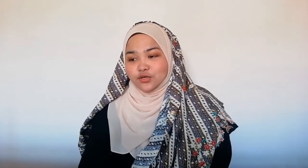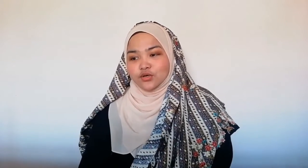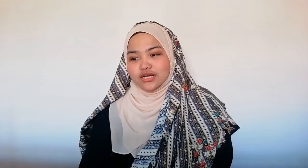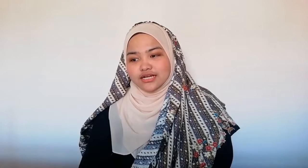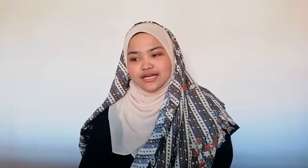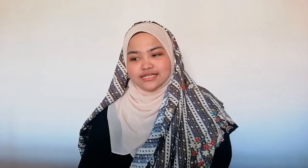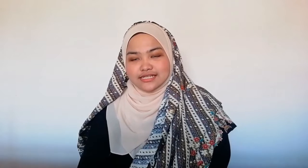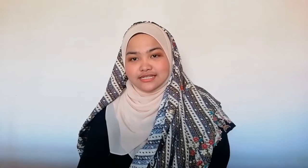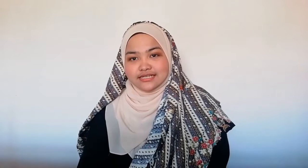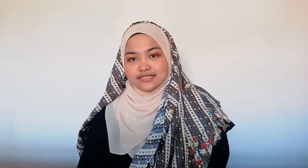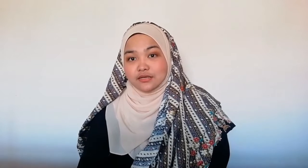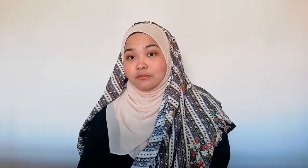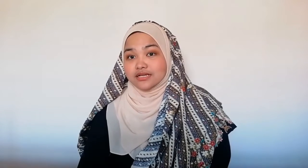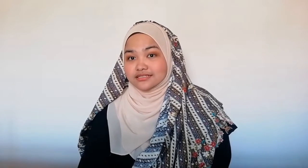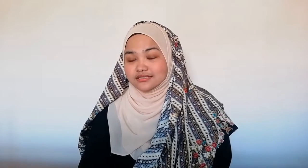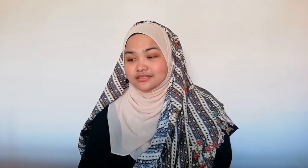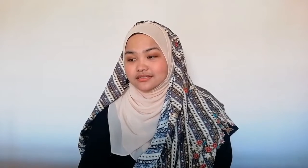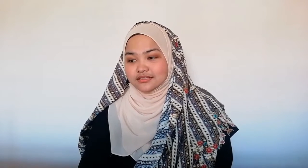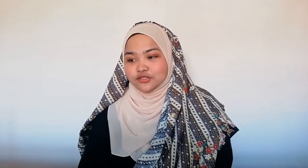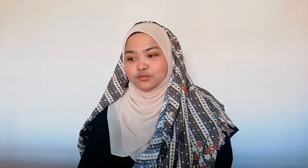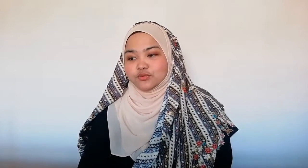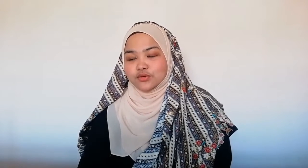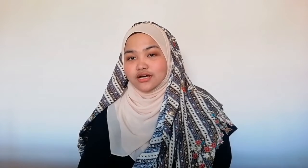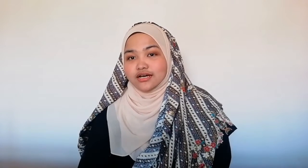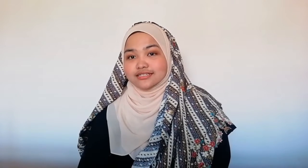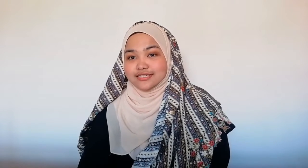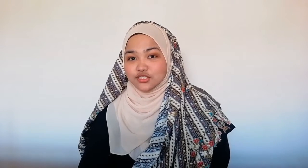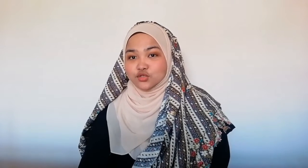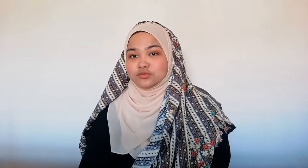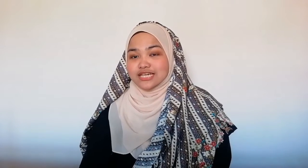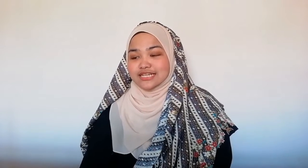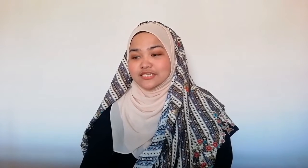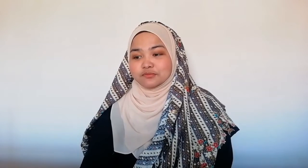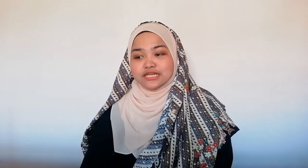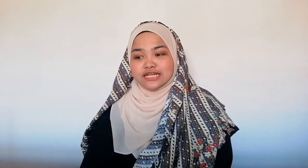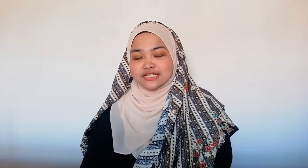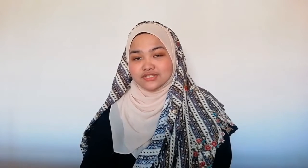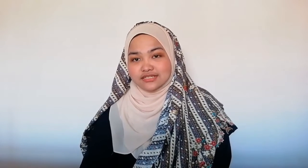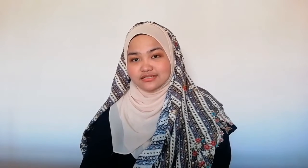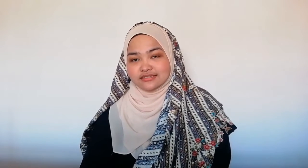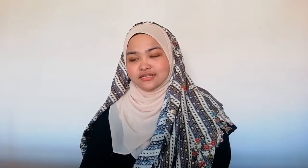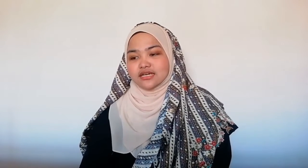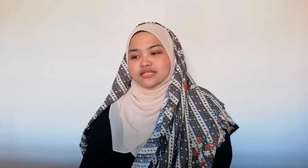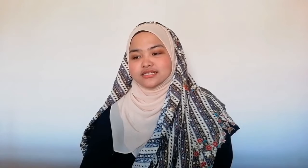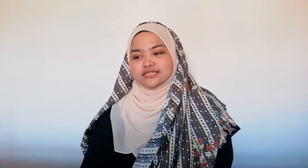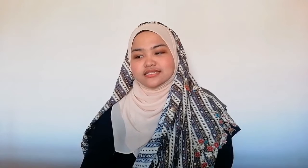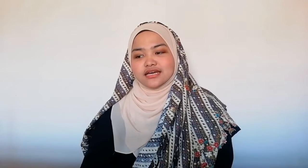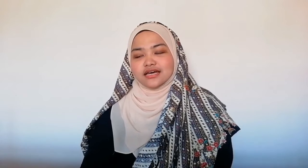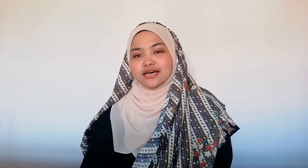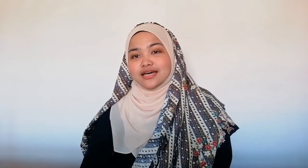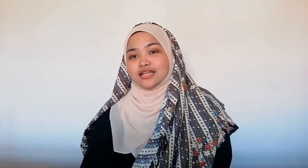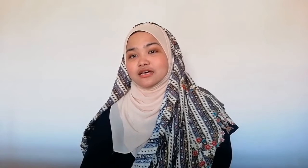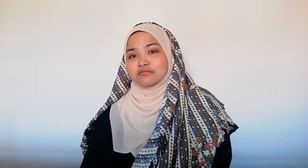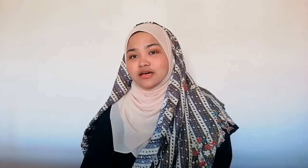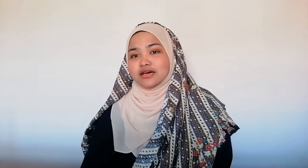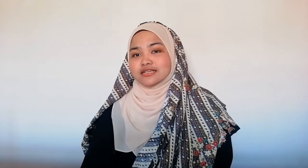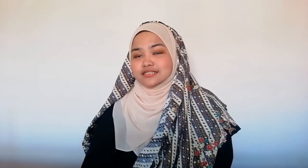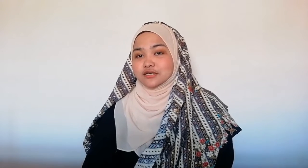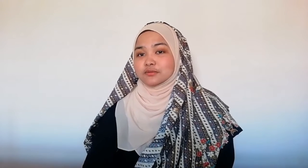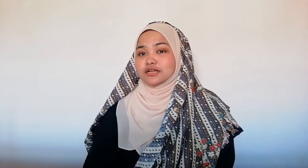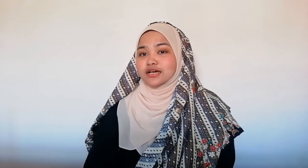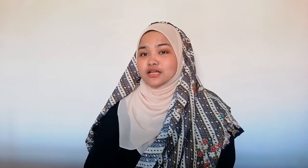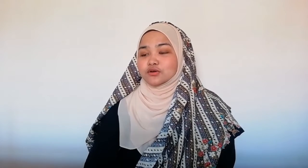nasib seorang gadis, masa terbuang hidup jadi binasa. Sesaat